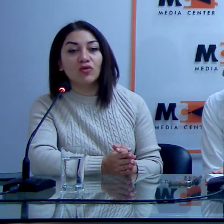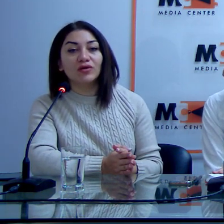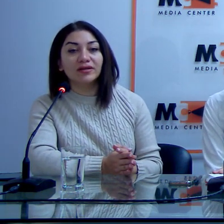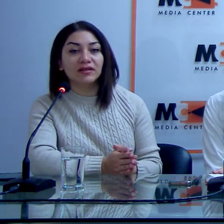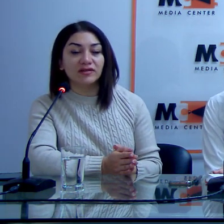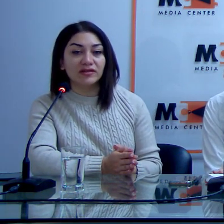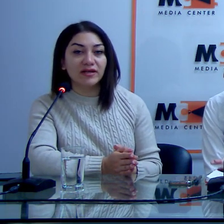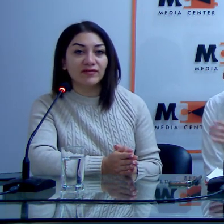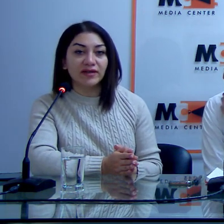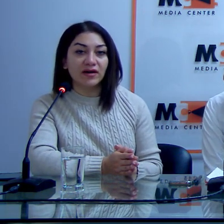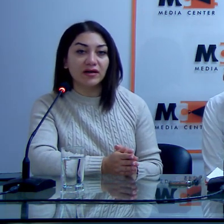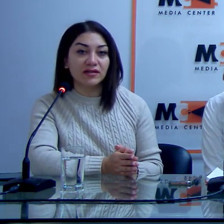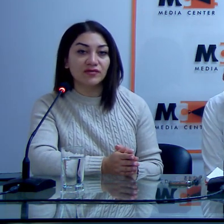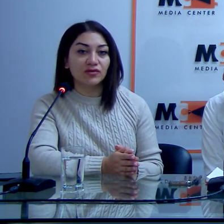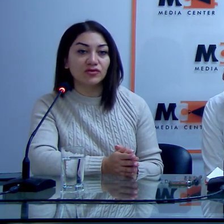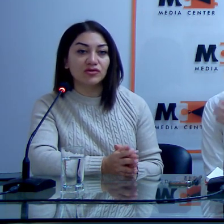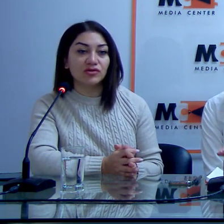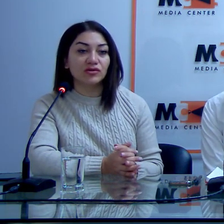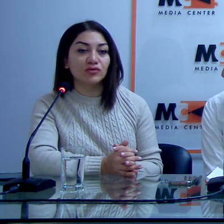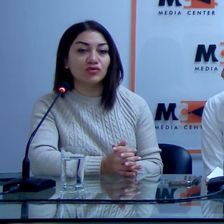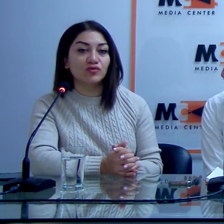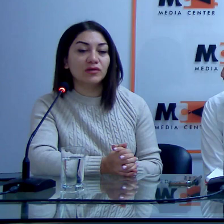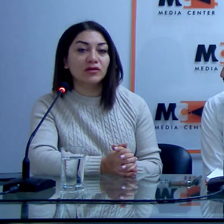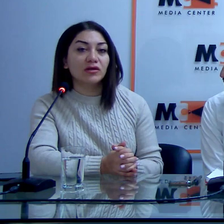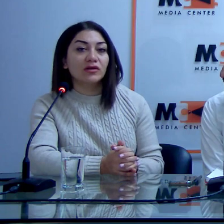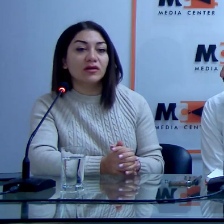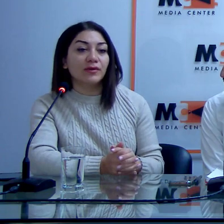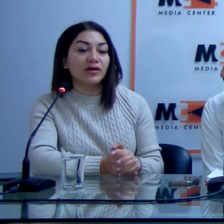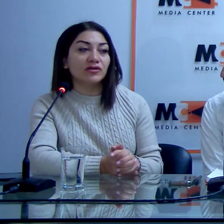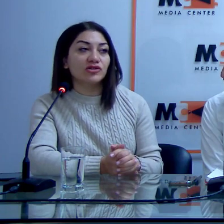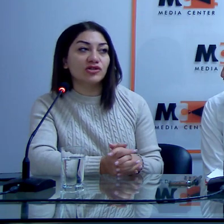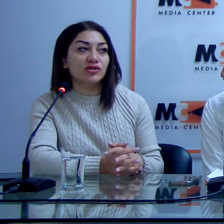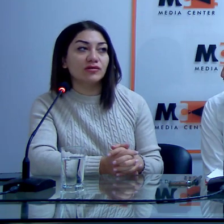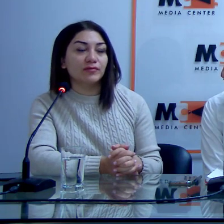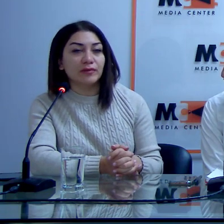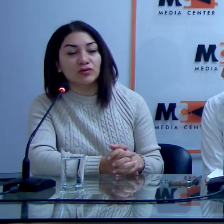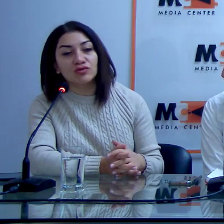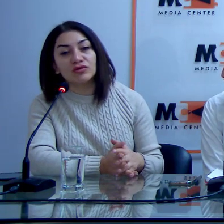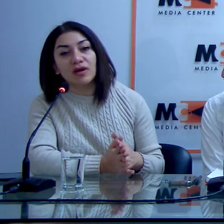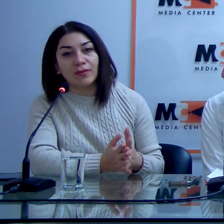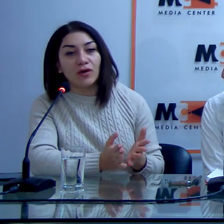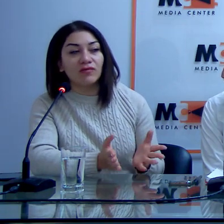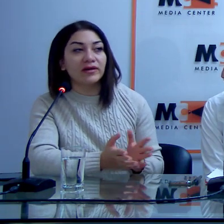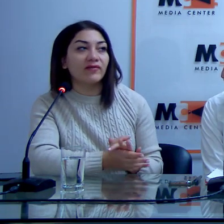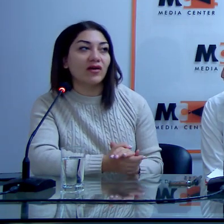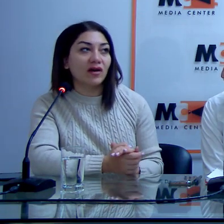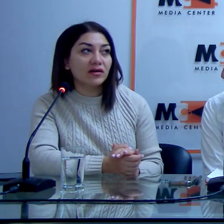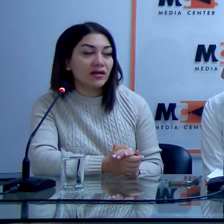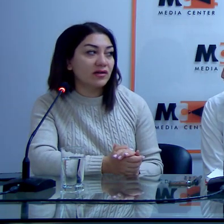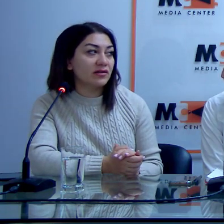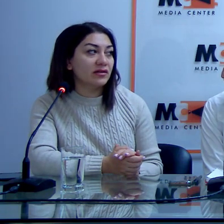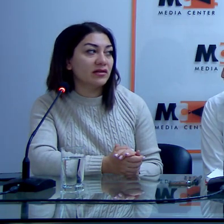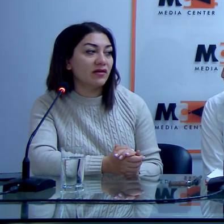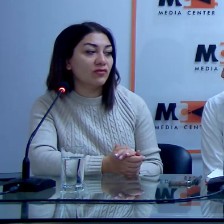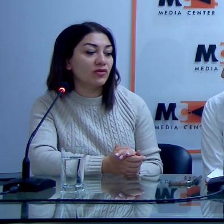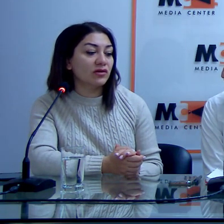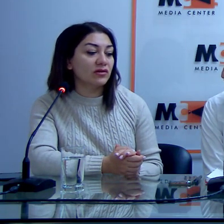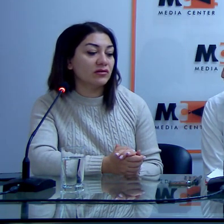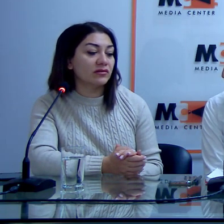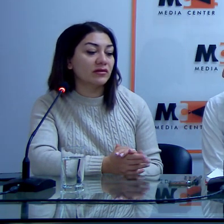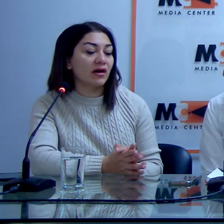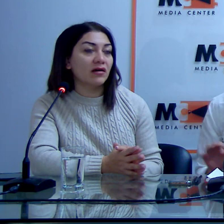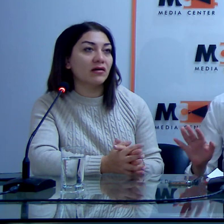հետազոտությունը կոնկրետ խնդիրներ վերհանեց, որոնց լուծումը կպահանջի պետությունից ապահովել եւ անկախ կյանքի